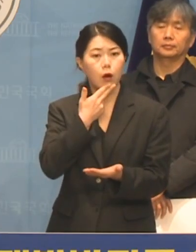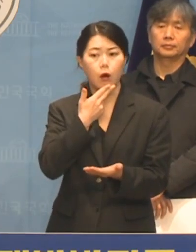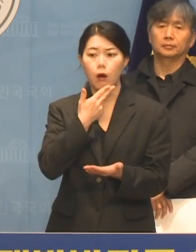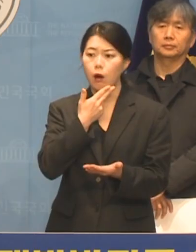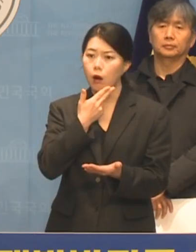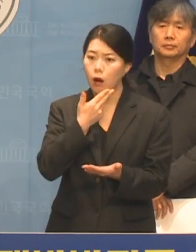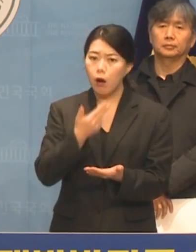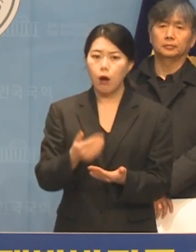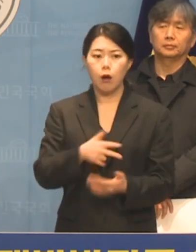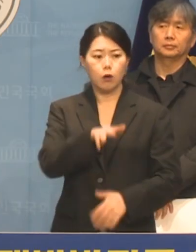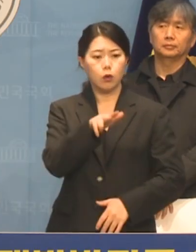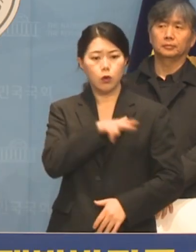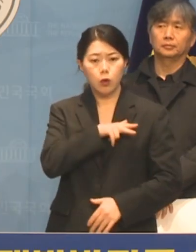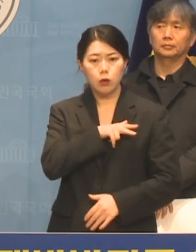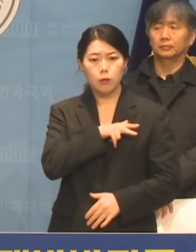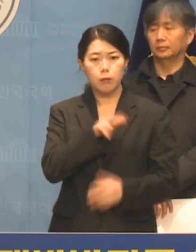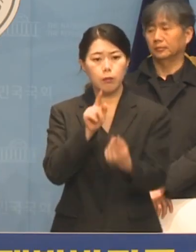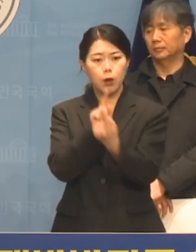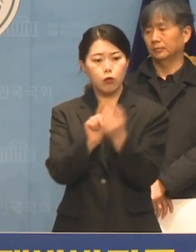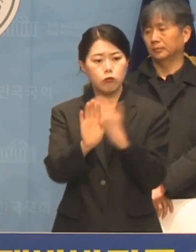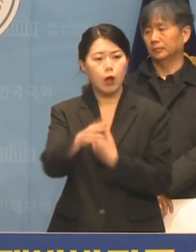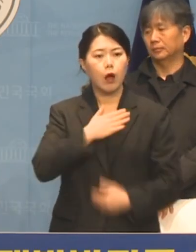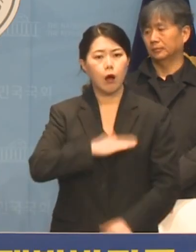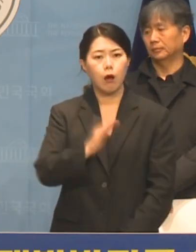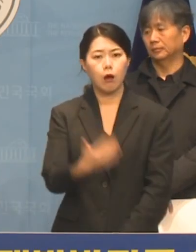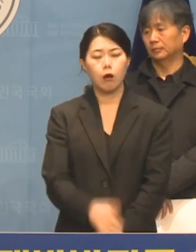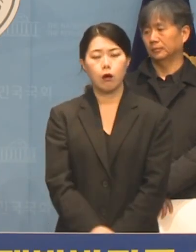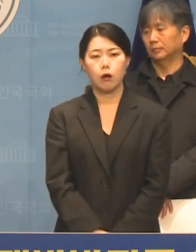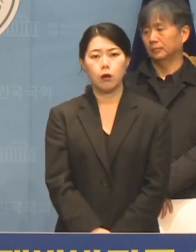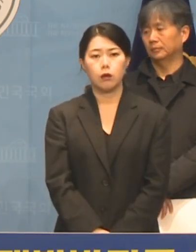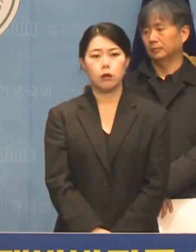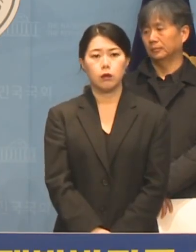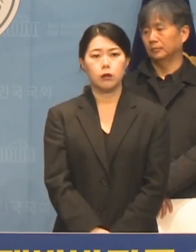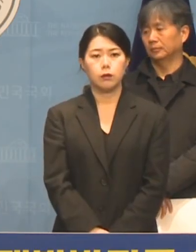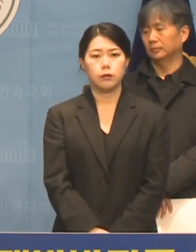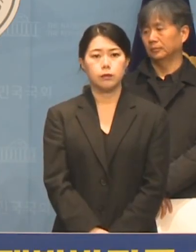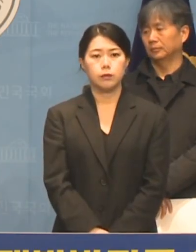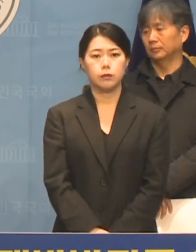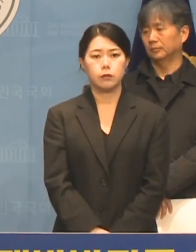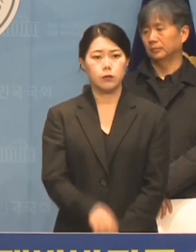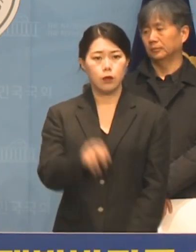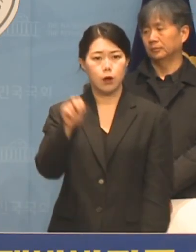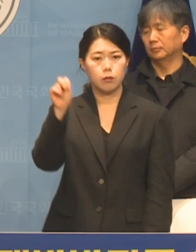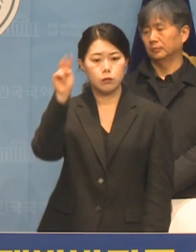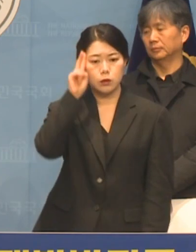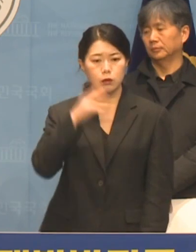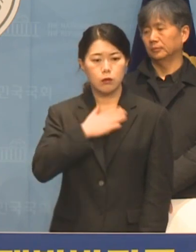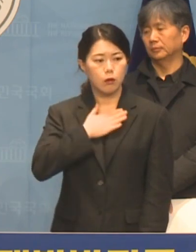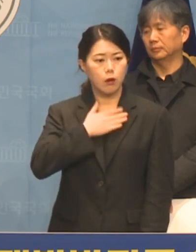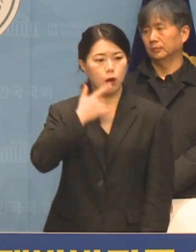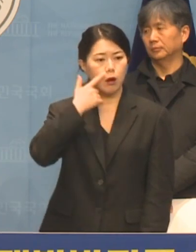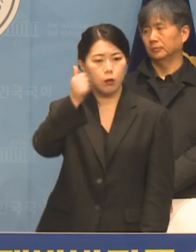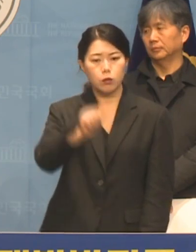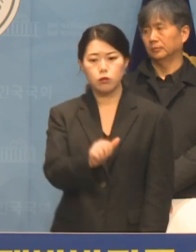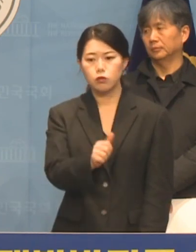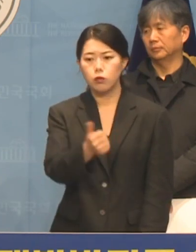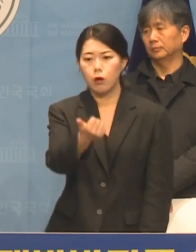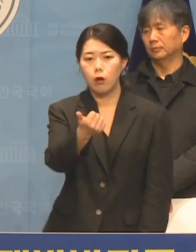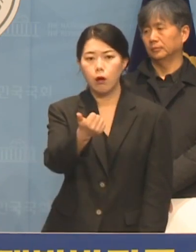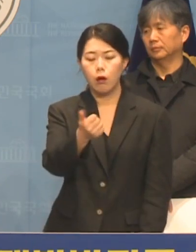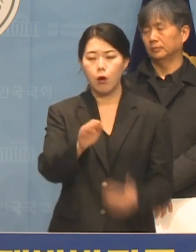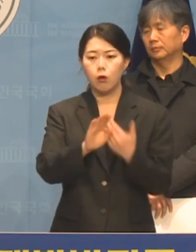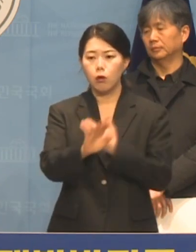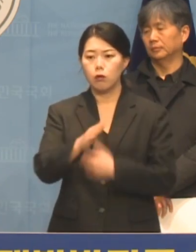이용우 의원님을 통해서야 알게 되었습니다. 갑자기 사랑하는 가족을 잃은 유족의 알 권리는